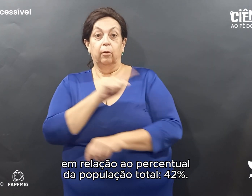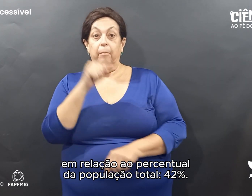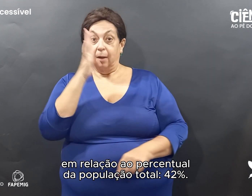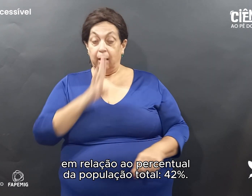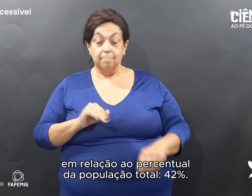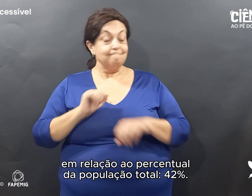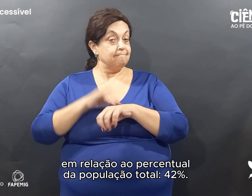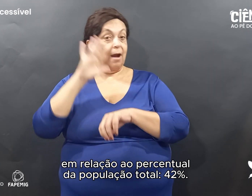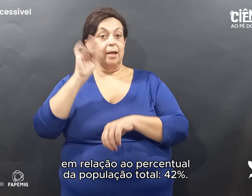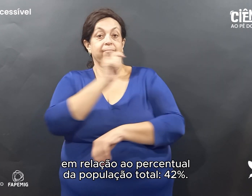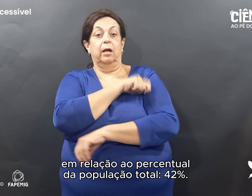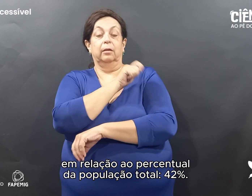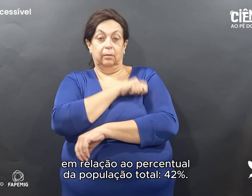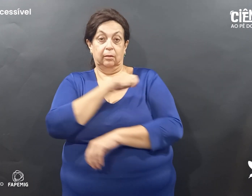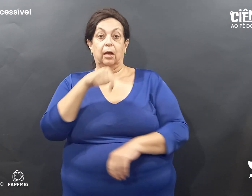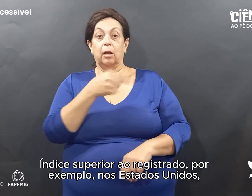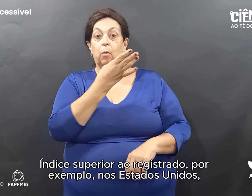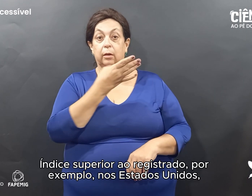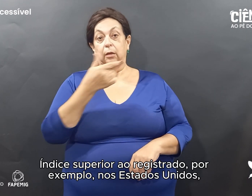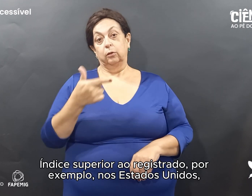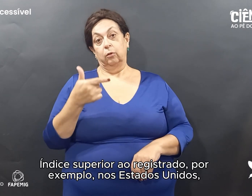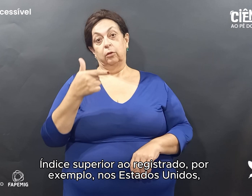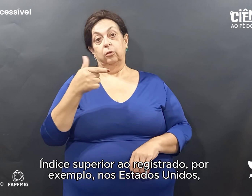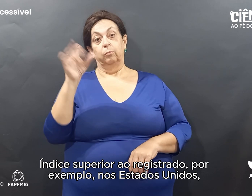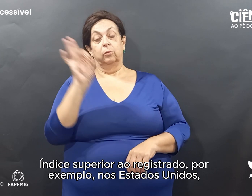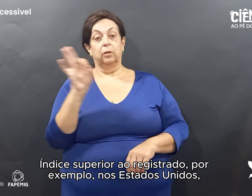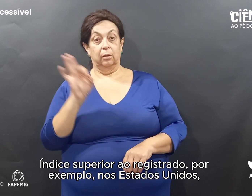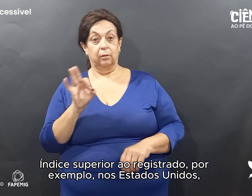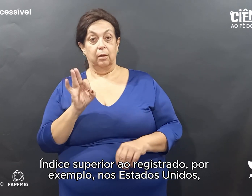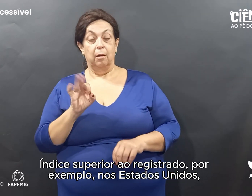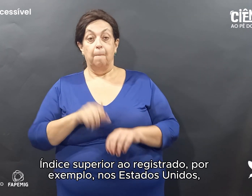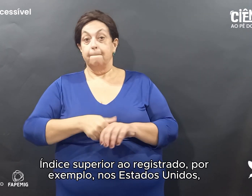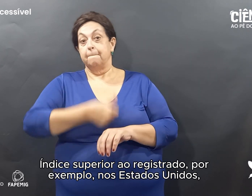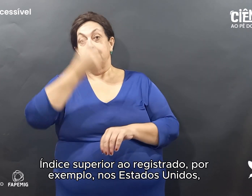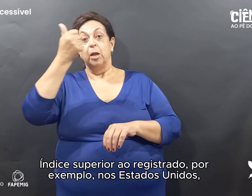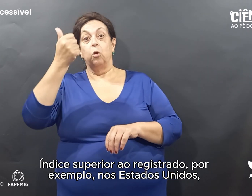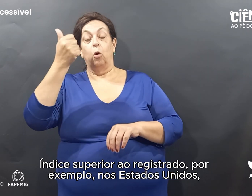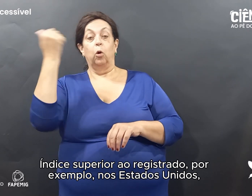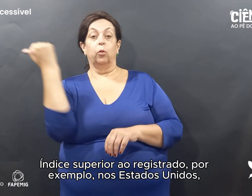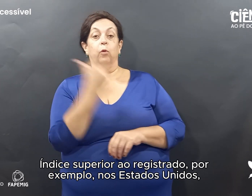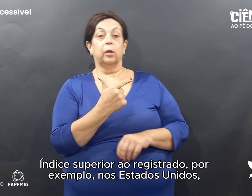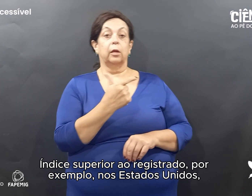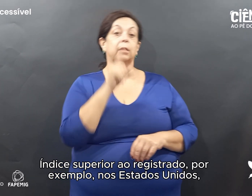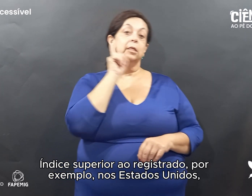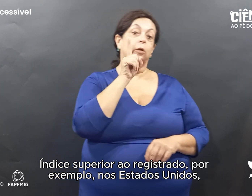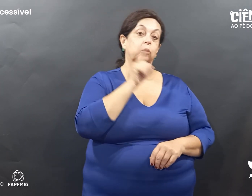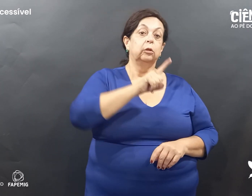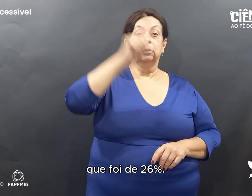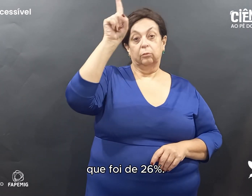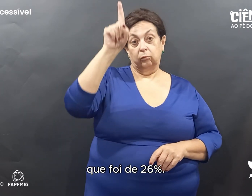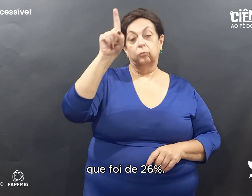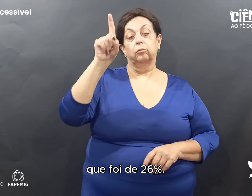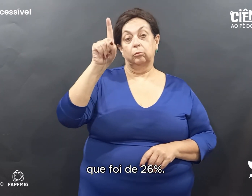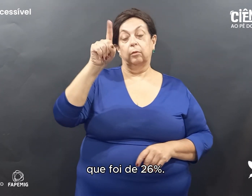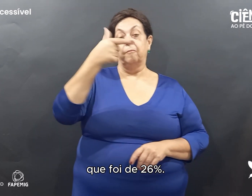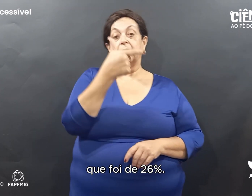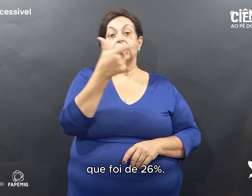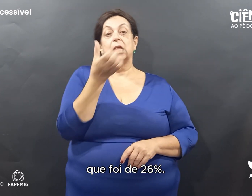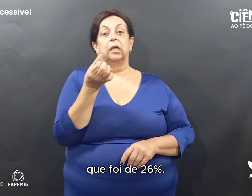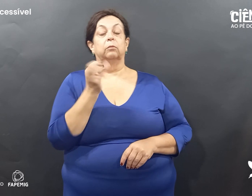total, 42%, índice superior ao registrado, por exemplo, nos Estados Unidos, que foi